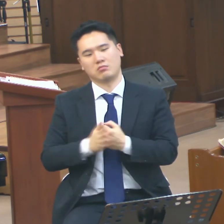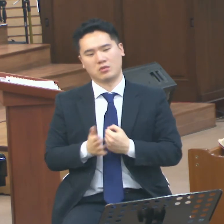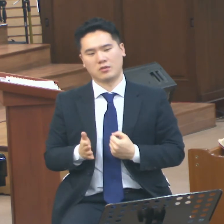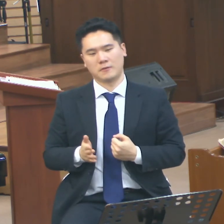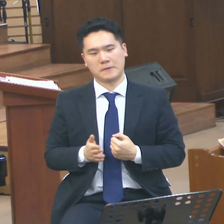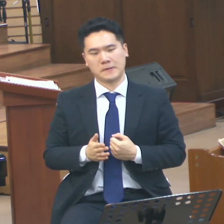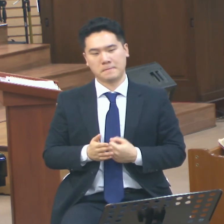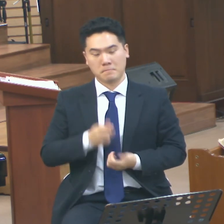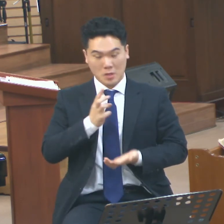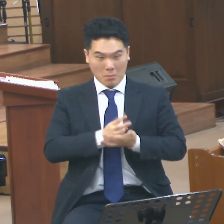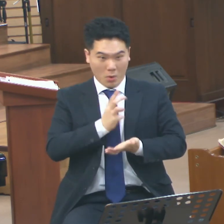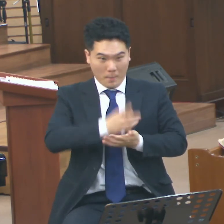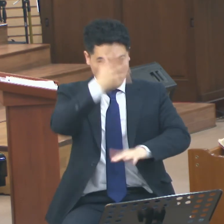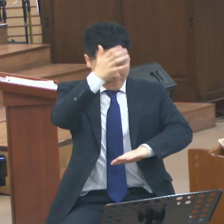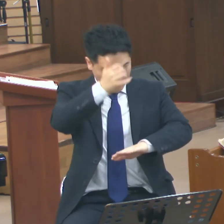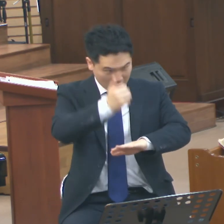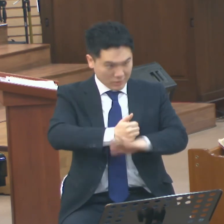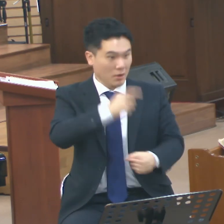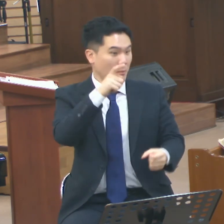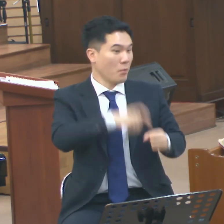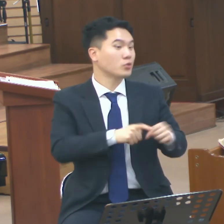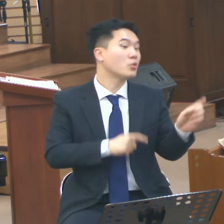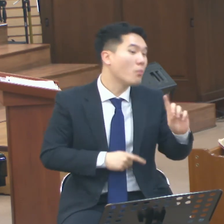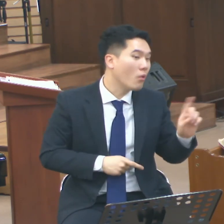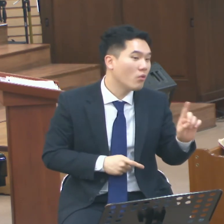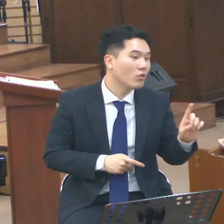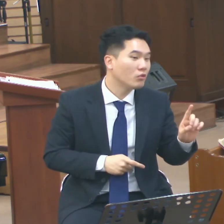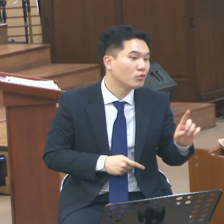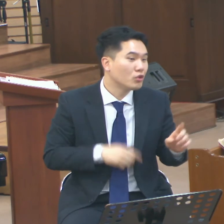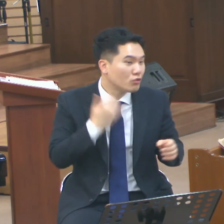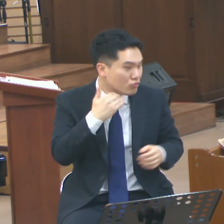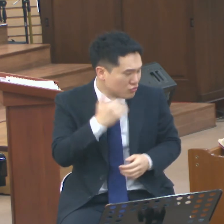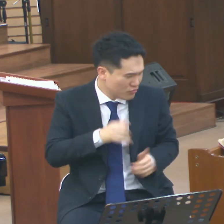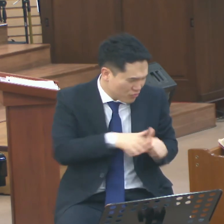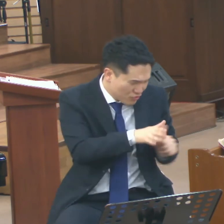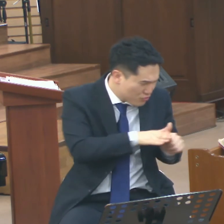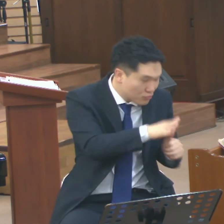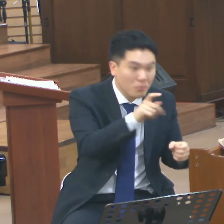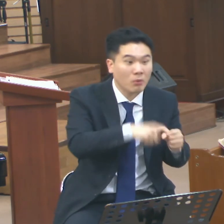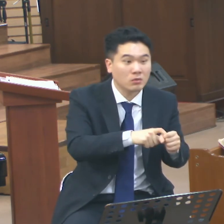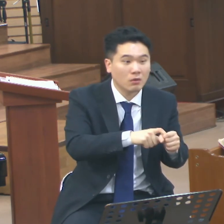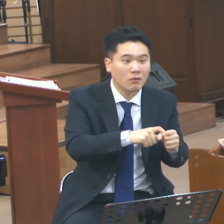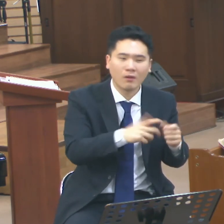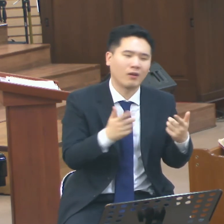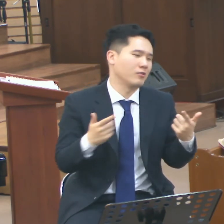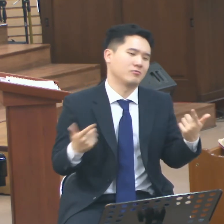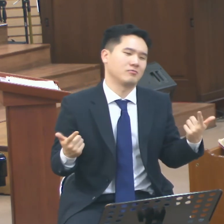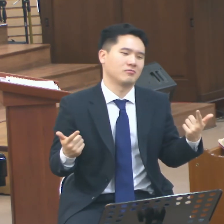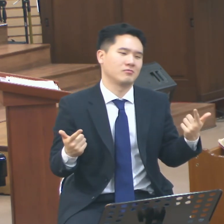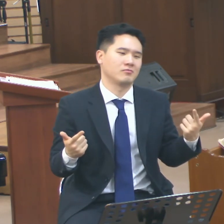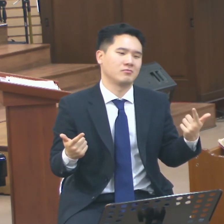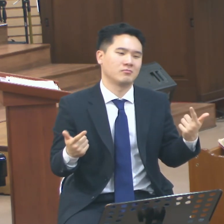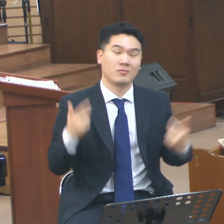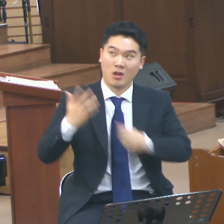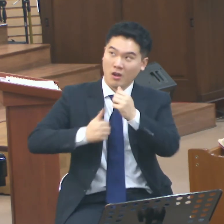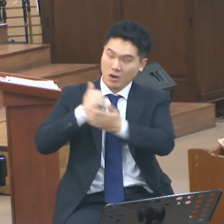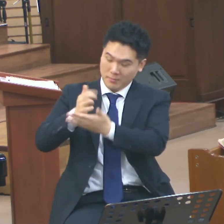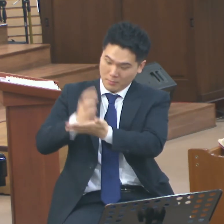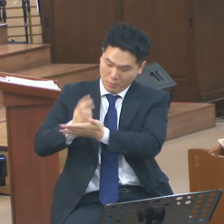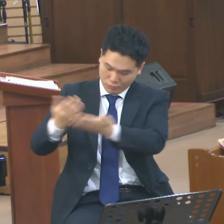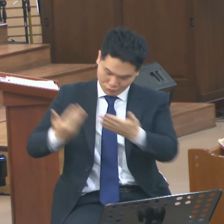법의 마지막 목적이 누구를 죽이려고 한다면 그거는 하나님이 법을 주신 목적에서 한참 벗어난 거예요.